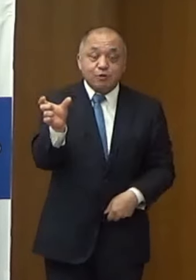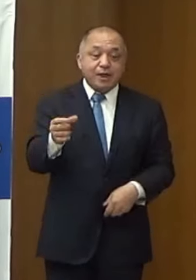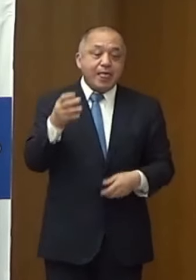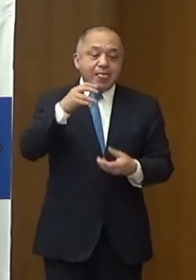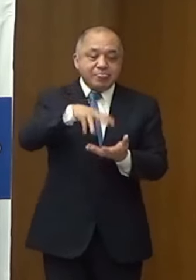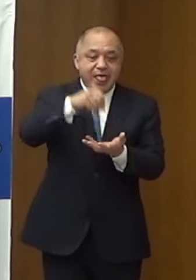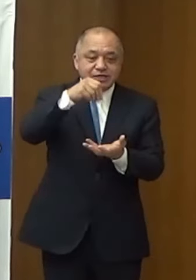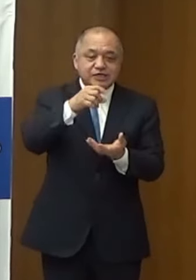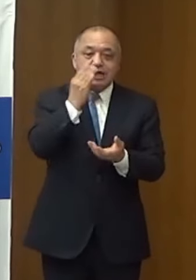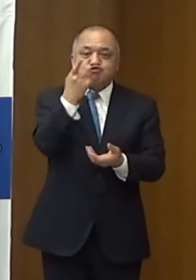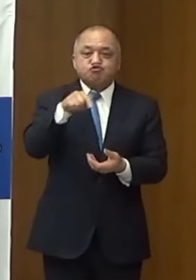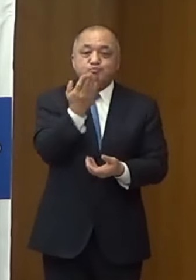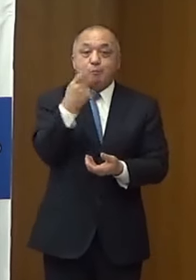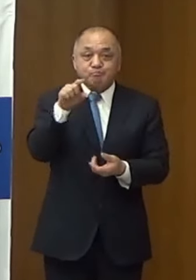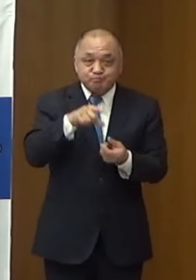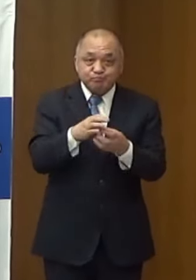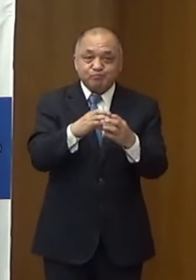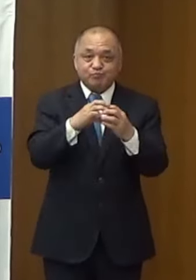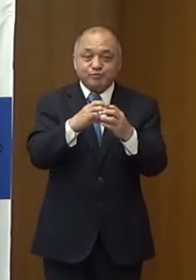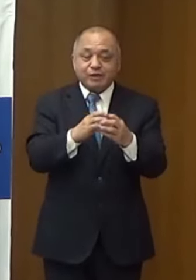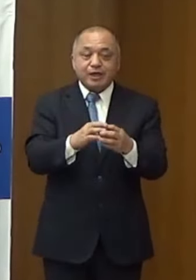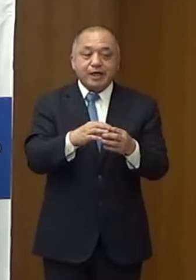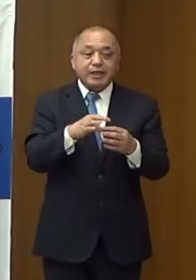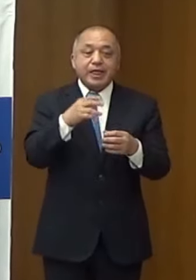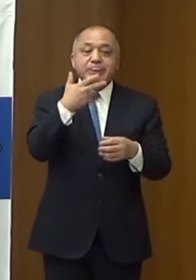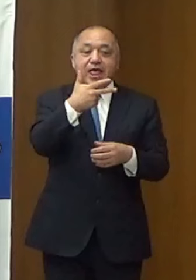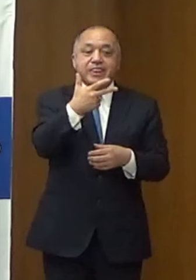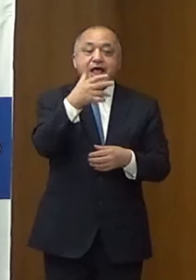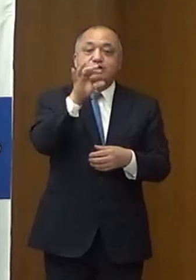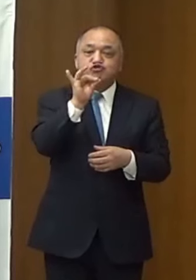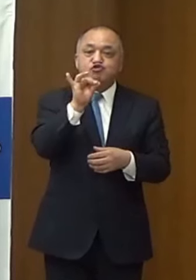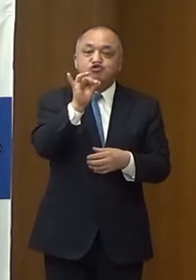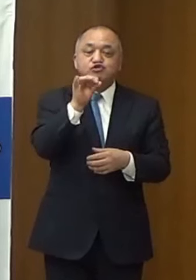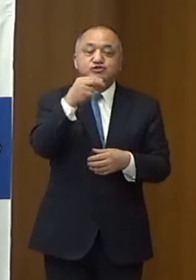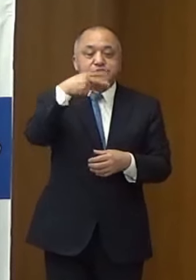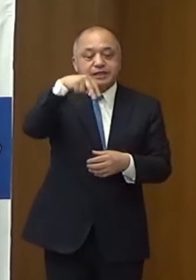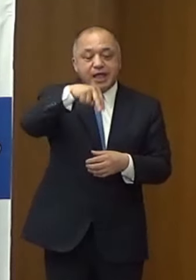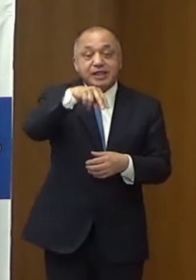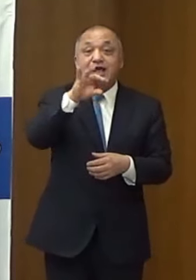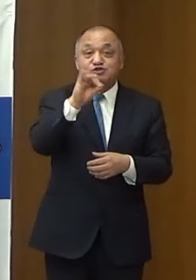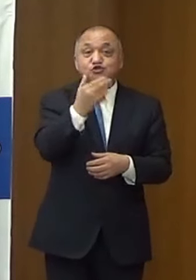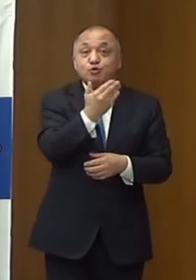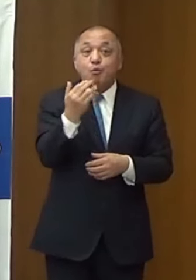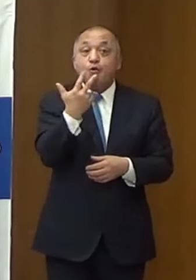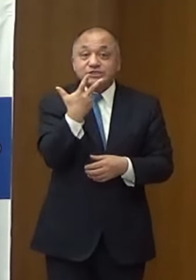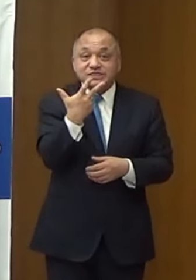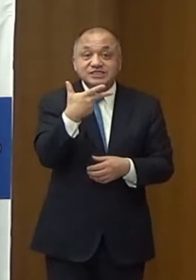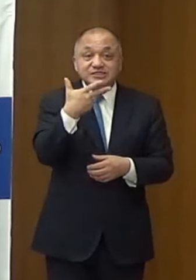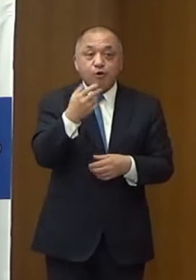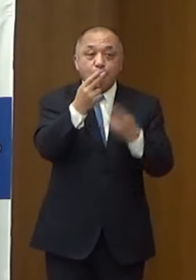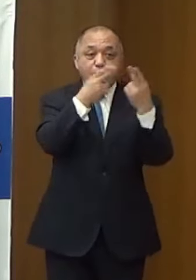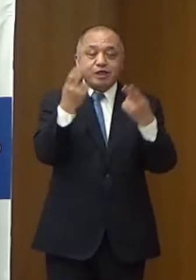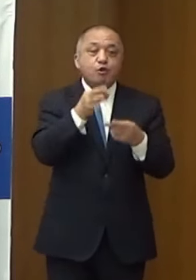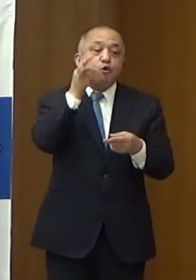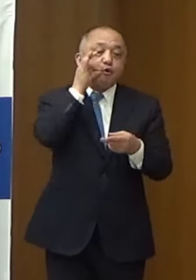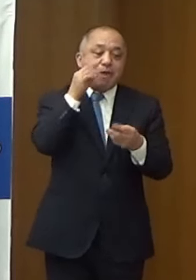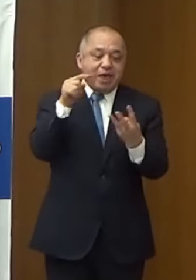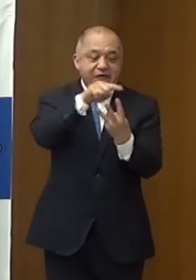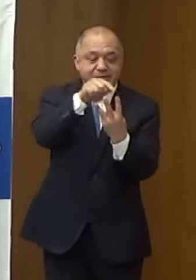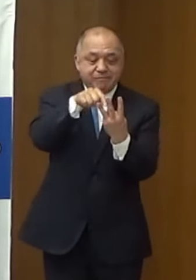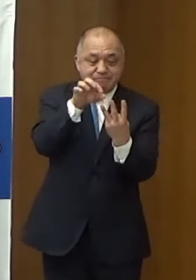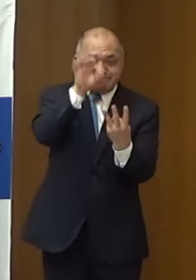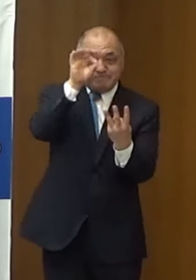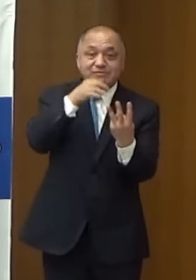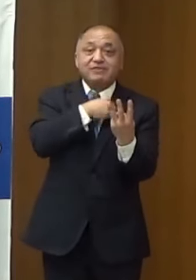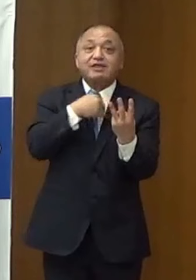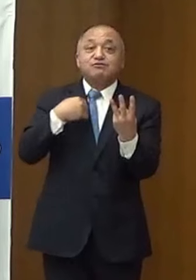ン、道産の7つ星10キロの現物、こちらが選択できるということになってお